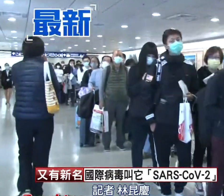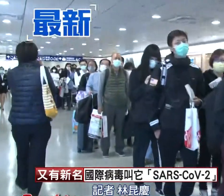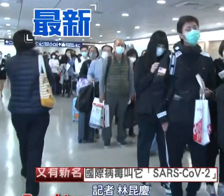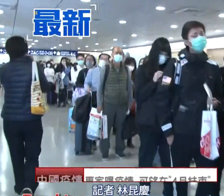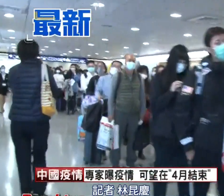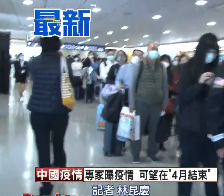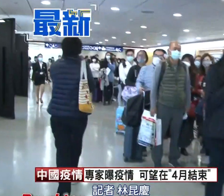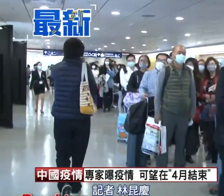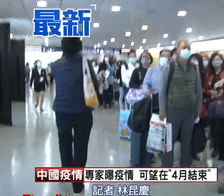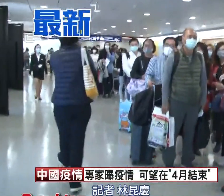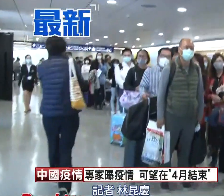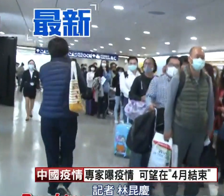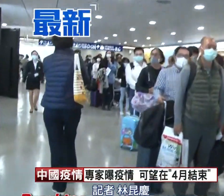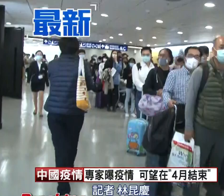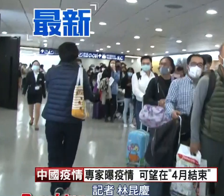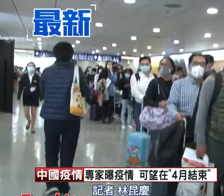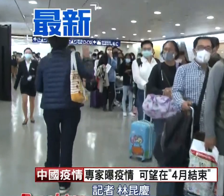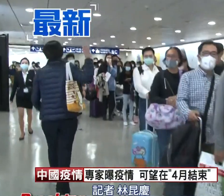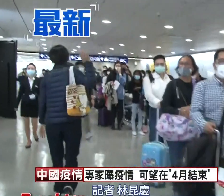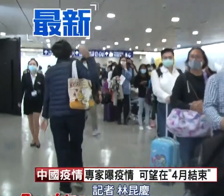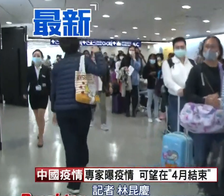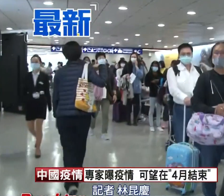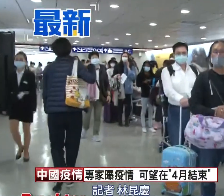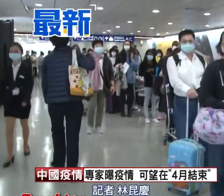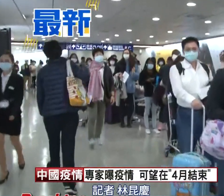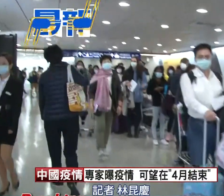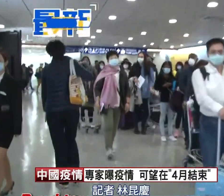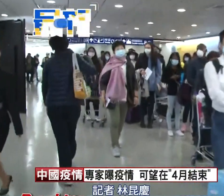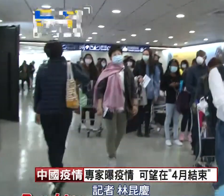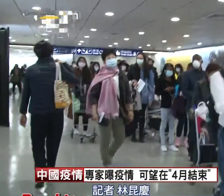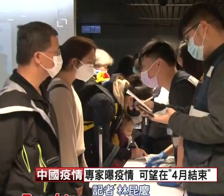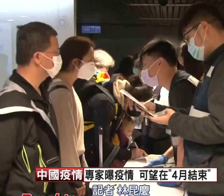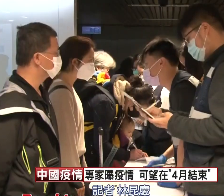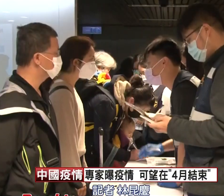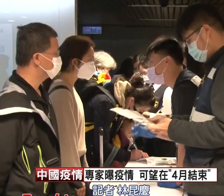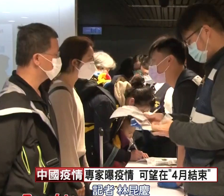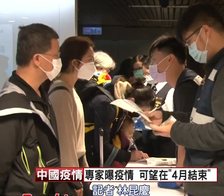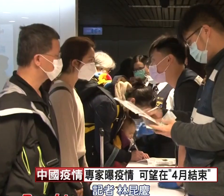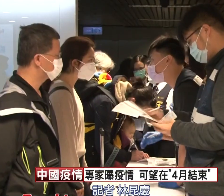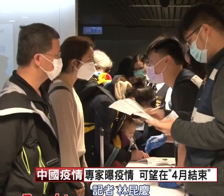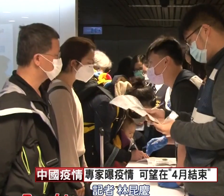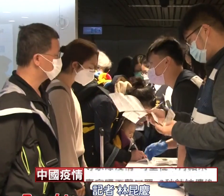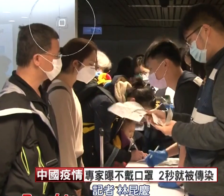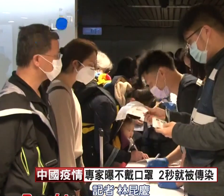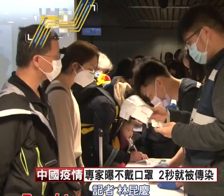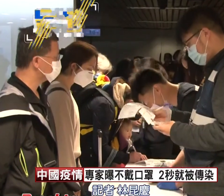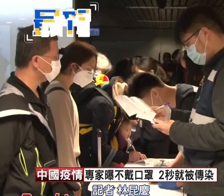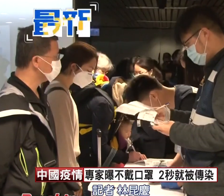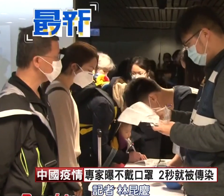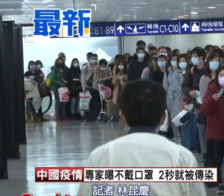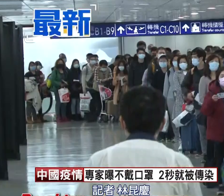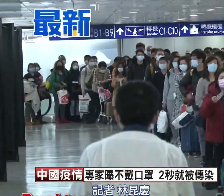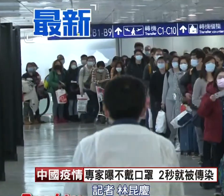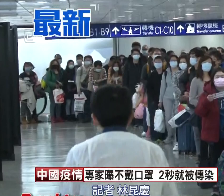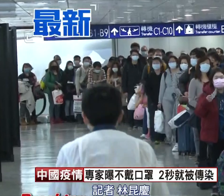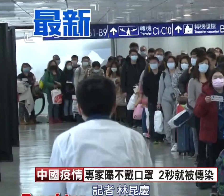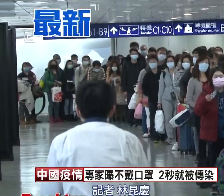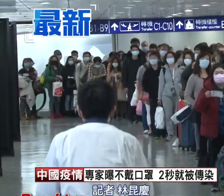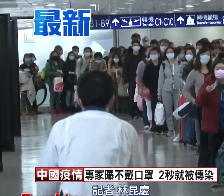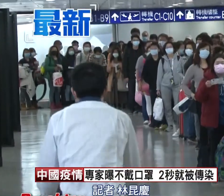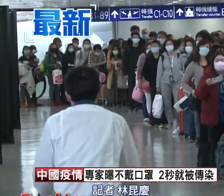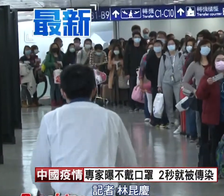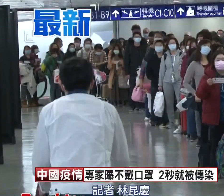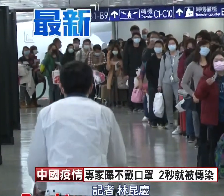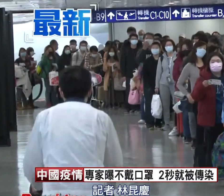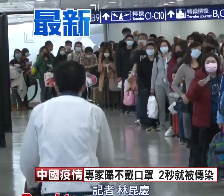18例的确诊个案左右。不过针对昨天陆委会公布的这个陆配子女来台的管制措施，疾管署这边有最新的